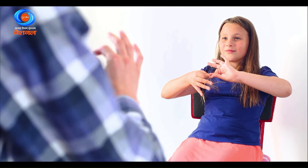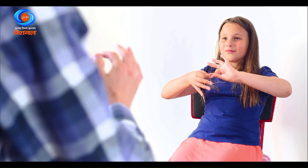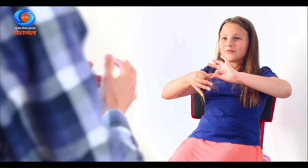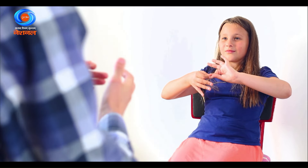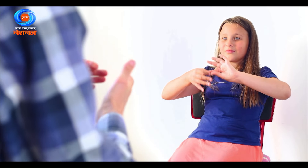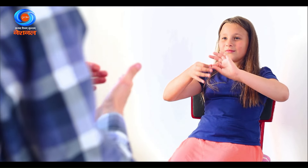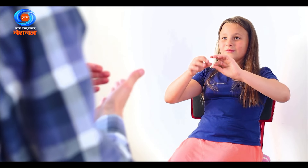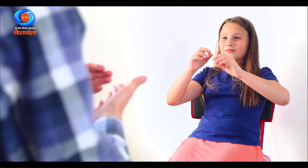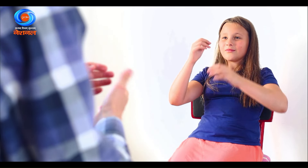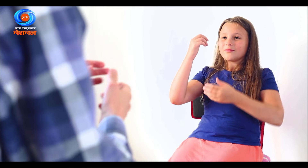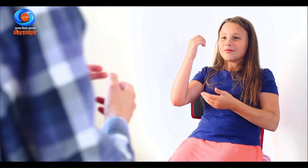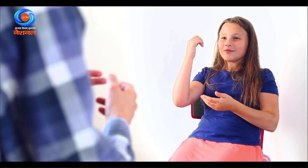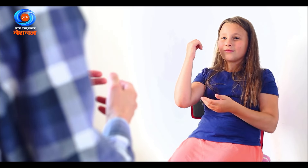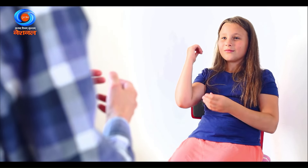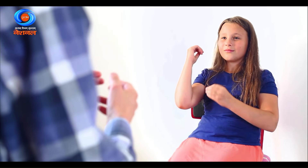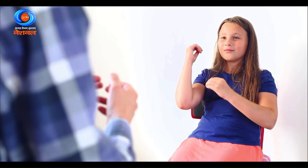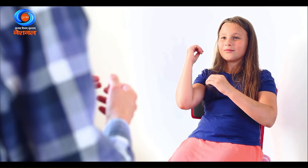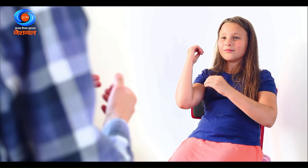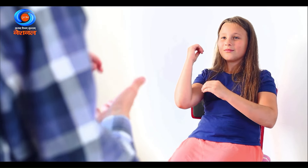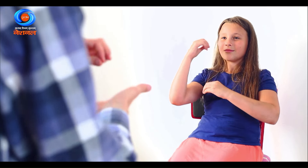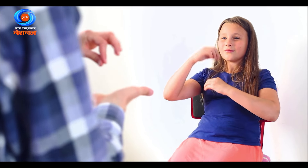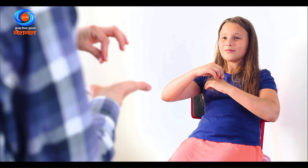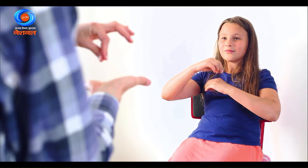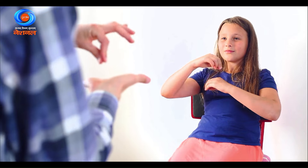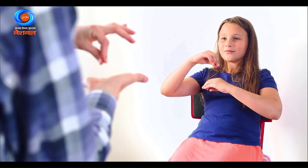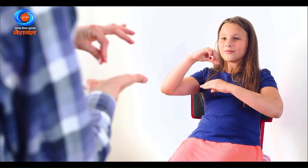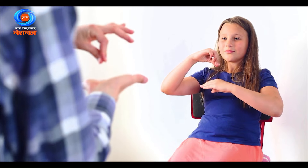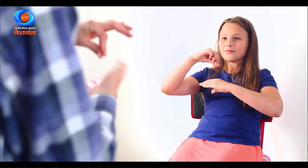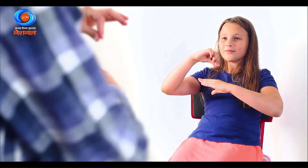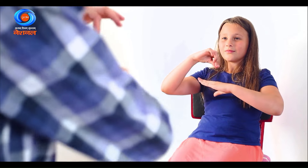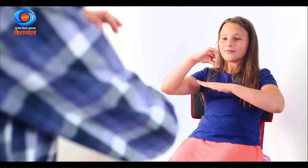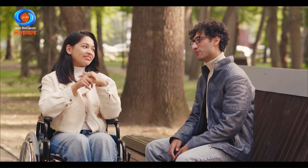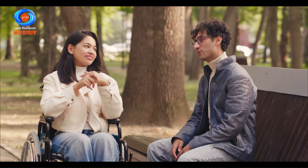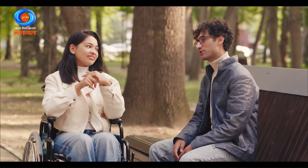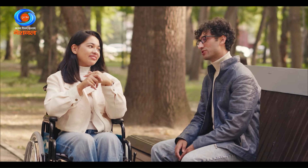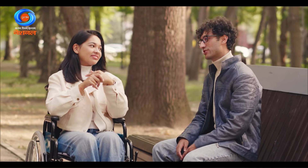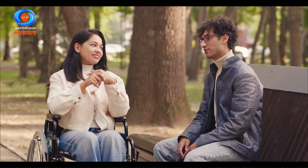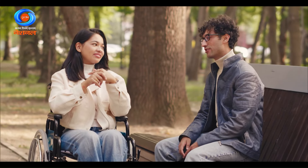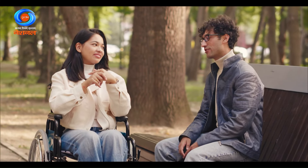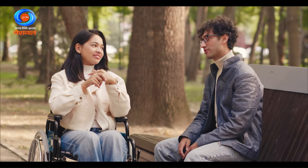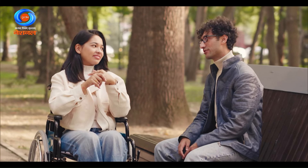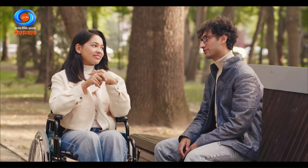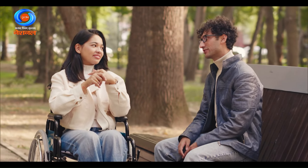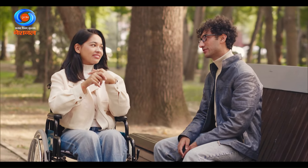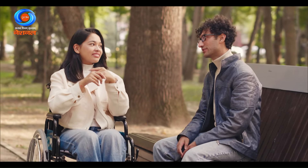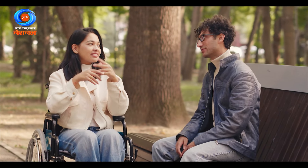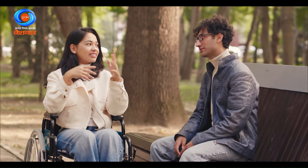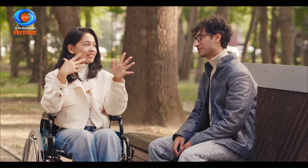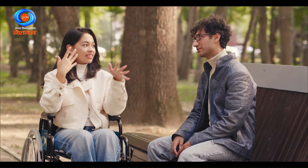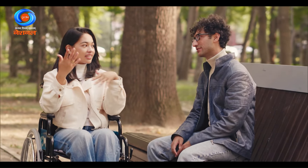ये सिखाती है कि सुनने से कहीं ज्यादा जरूरी है समझना। तकनीक भी अब हाथ बढ़ा रही है। मोबाइल